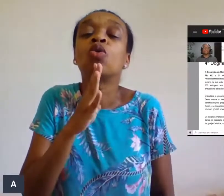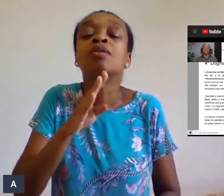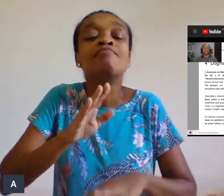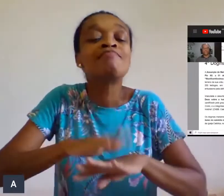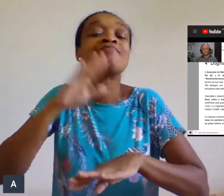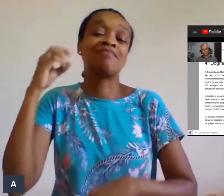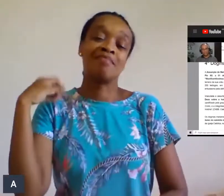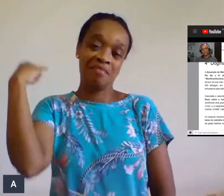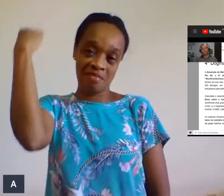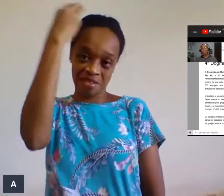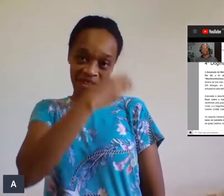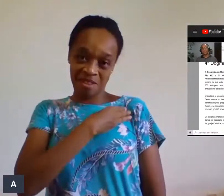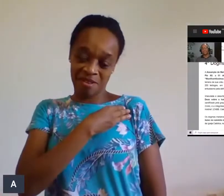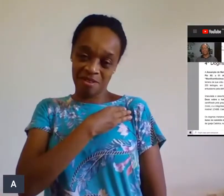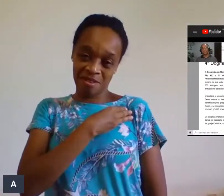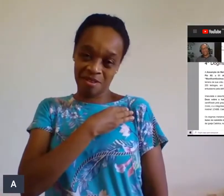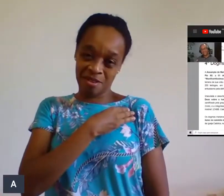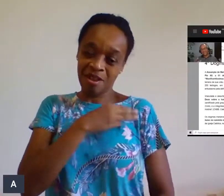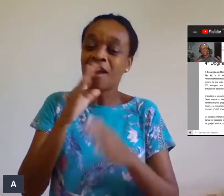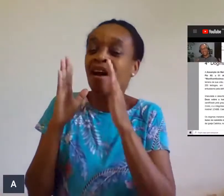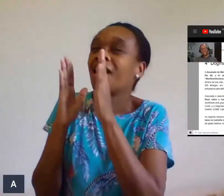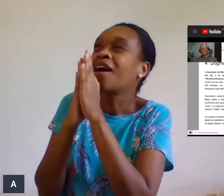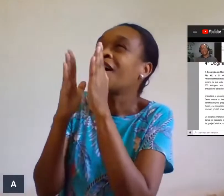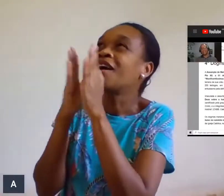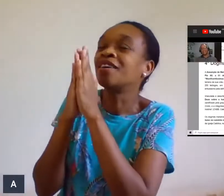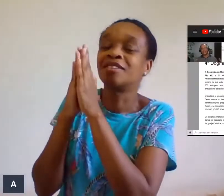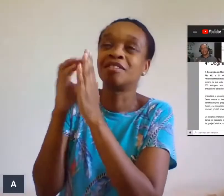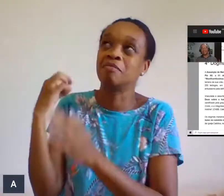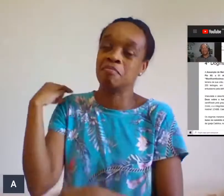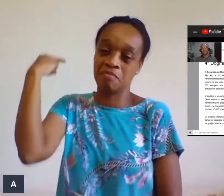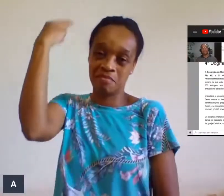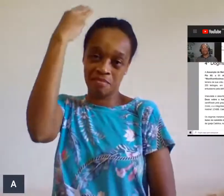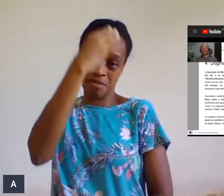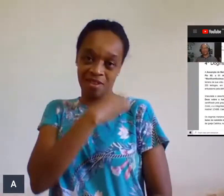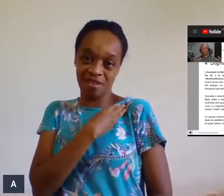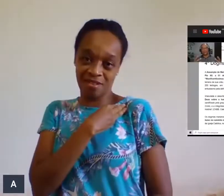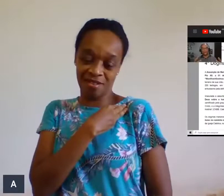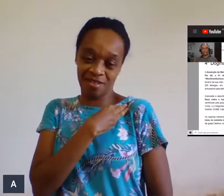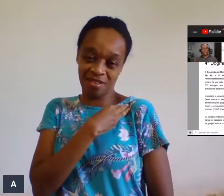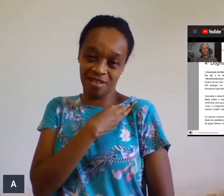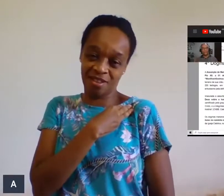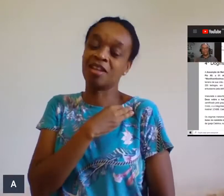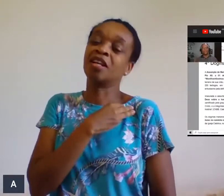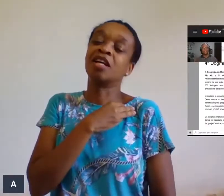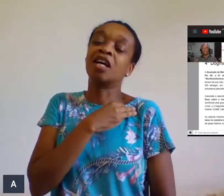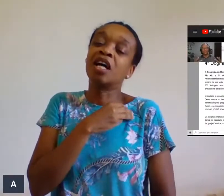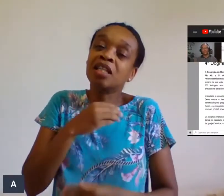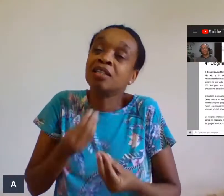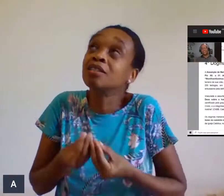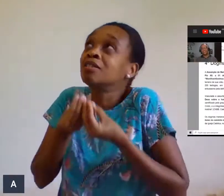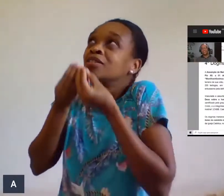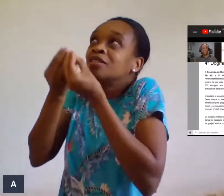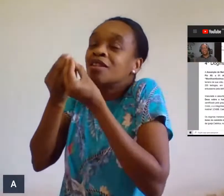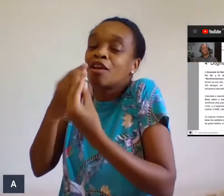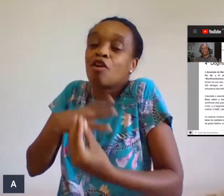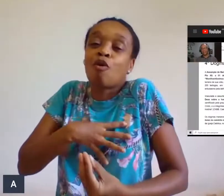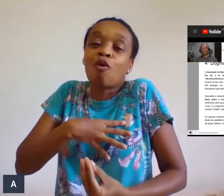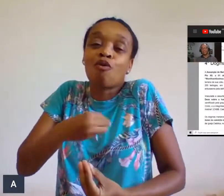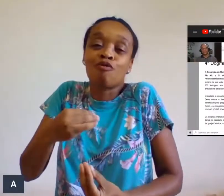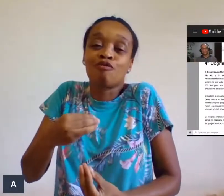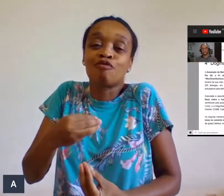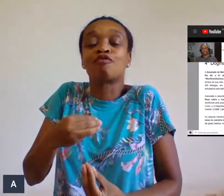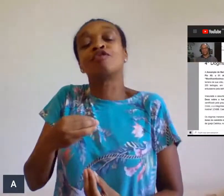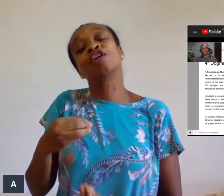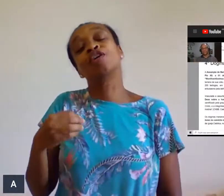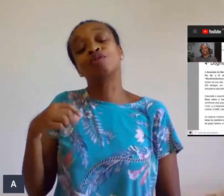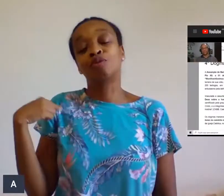Maria, a se aproximar mais dela, a se dar de fato como filho e filha de